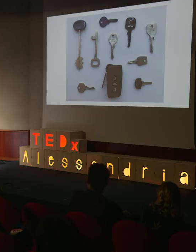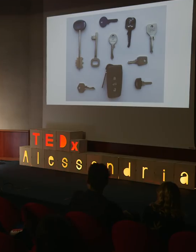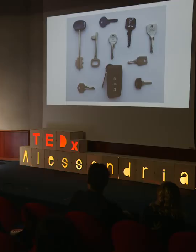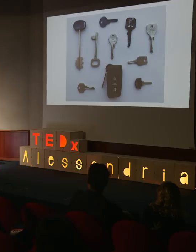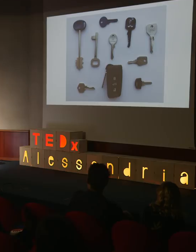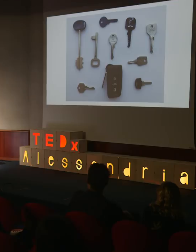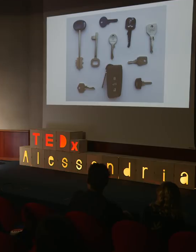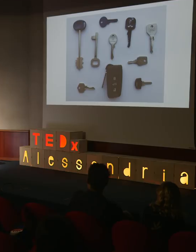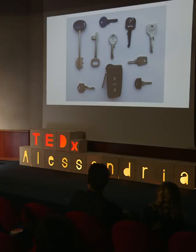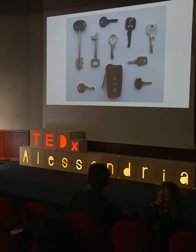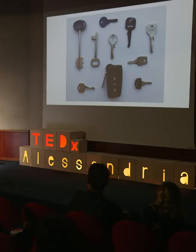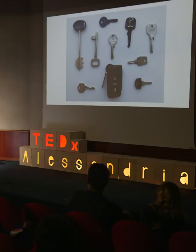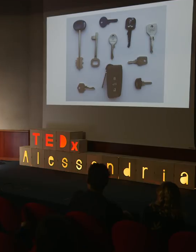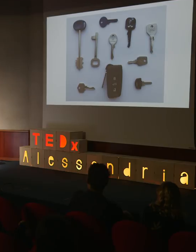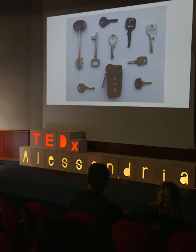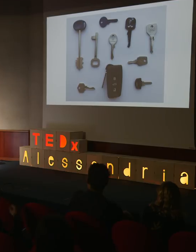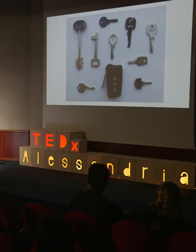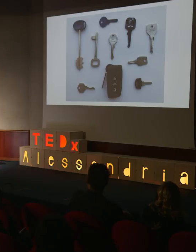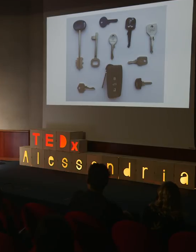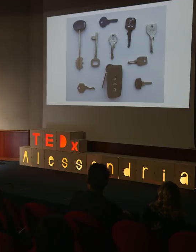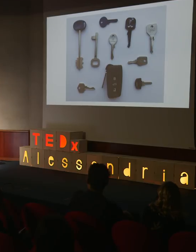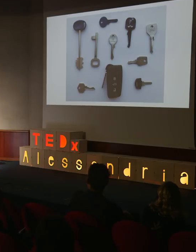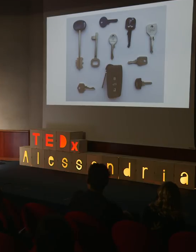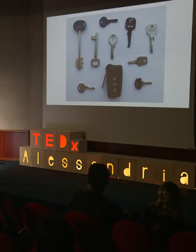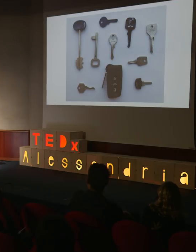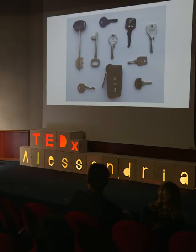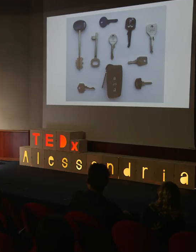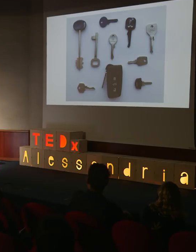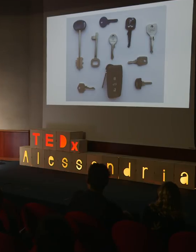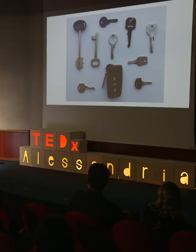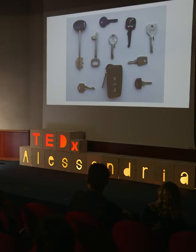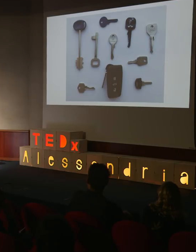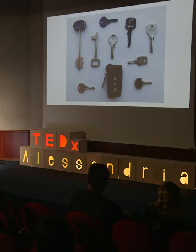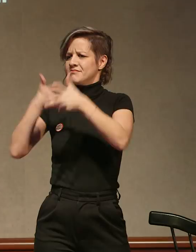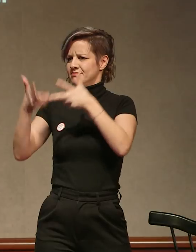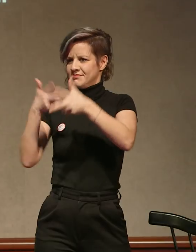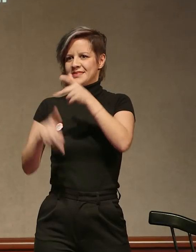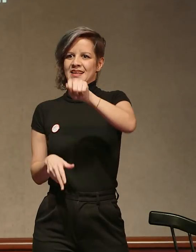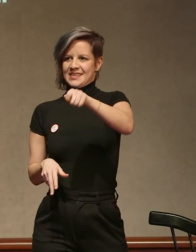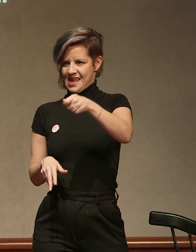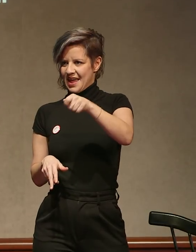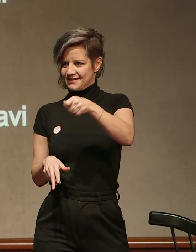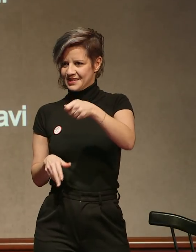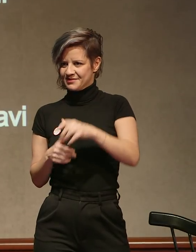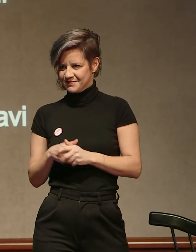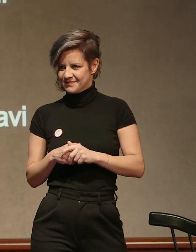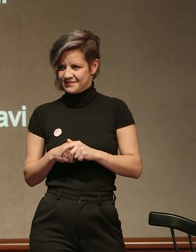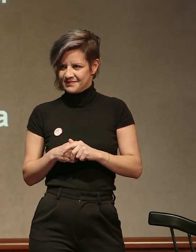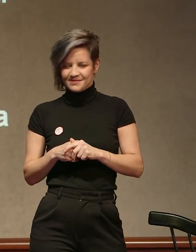esempi Allora vedete Queste sono chiavi nella lingua dei segni